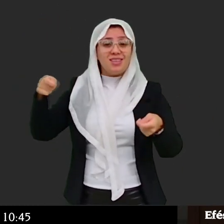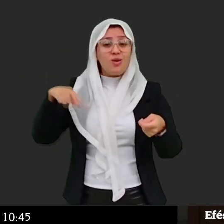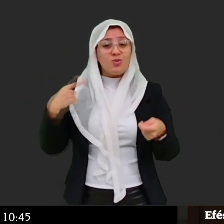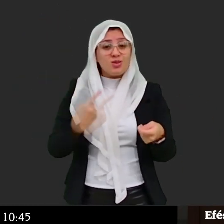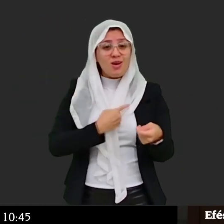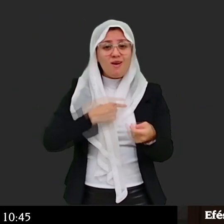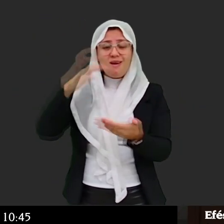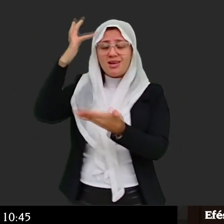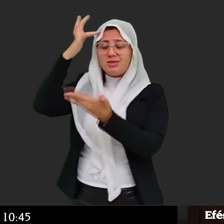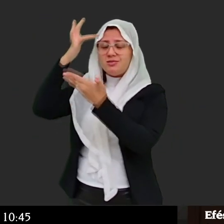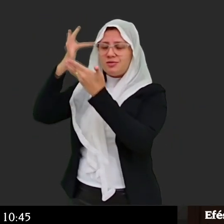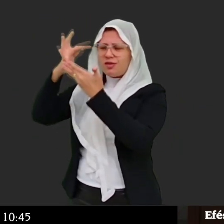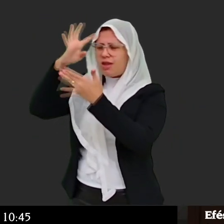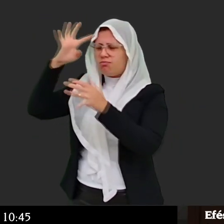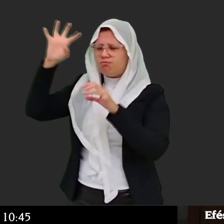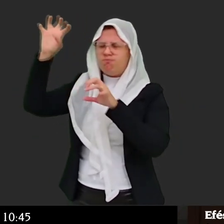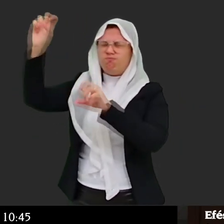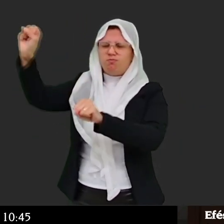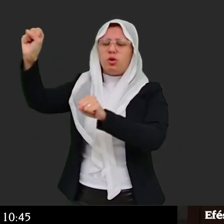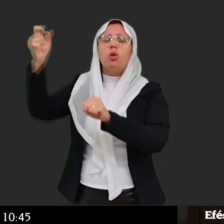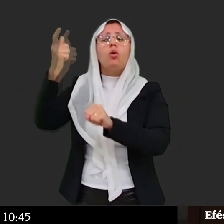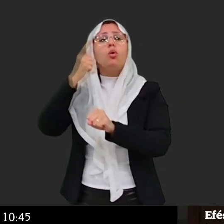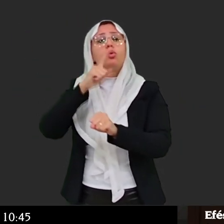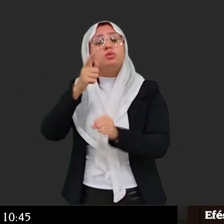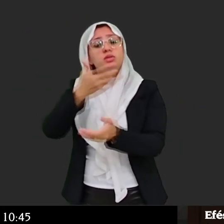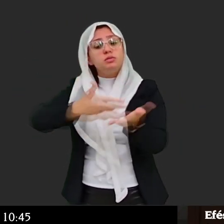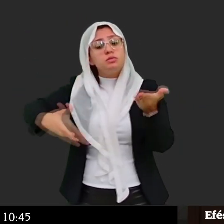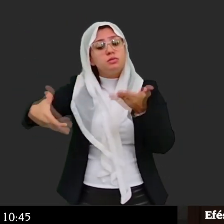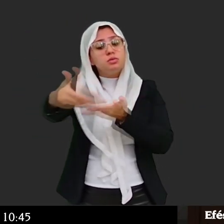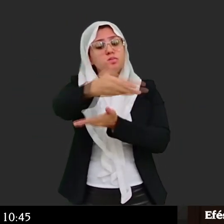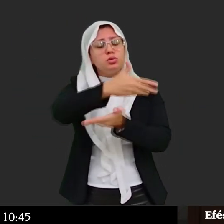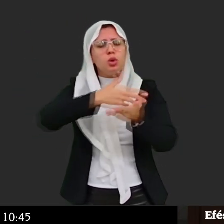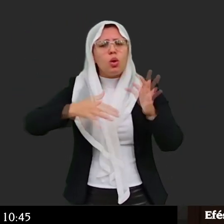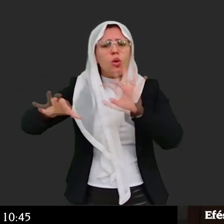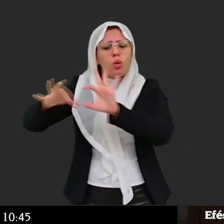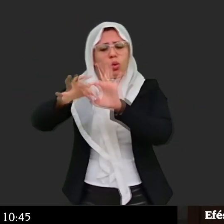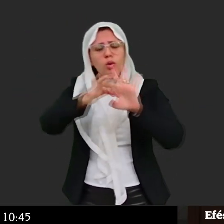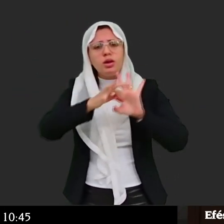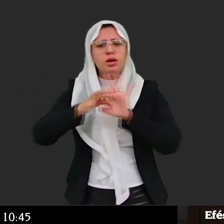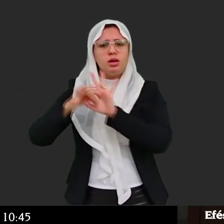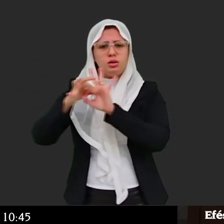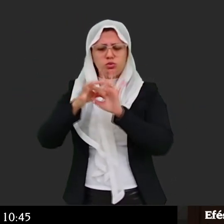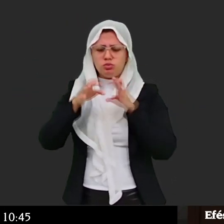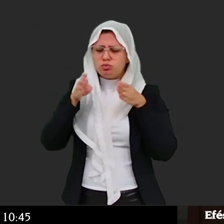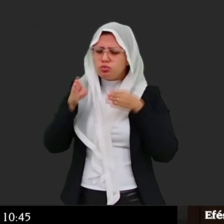fé que nos mantém unidos neste caminho bendito.